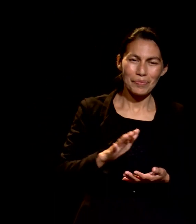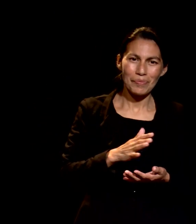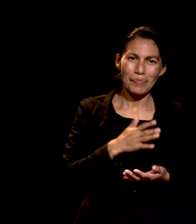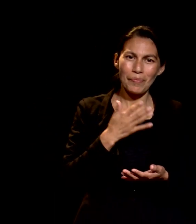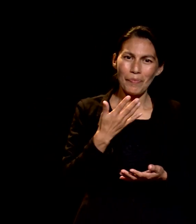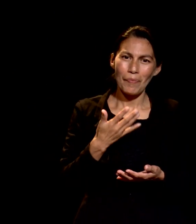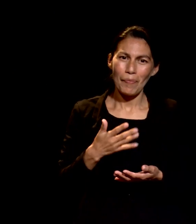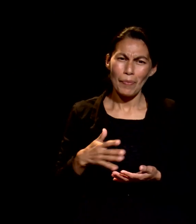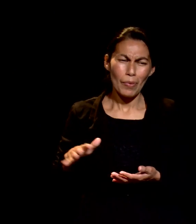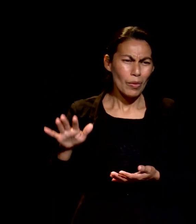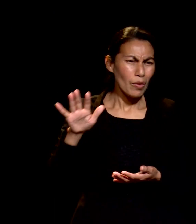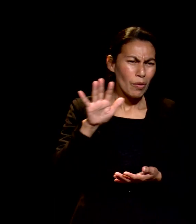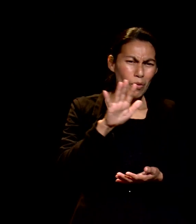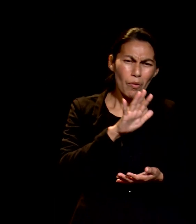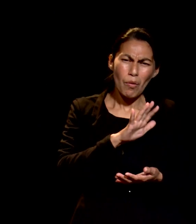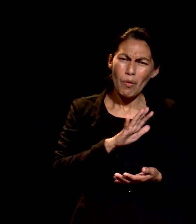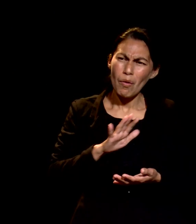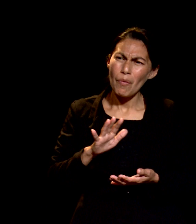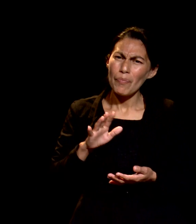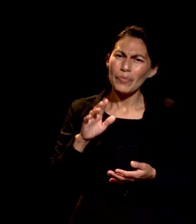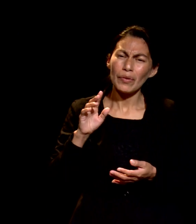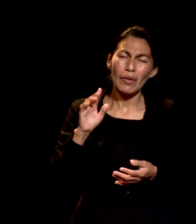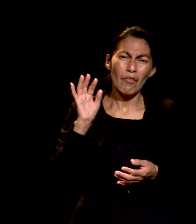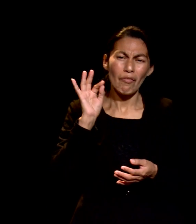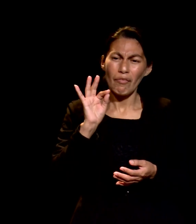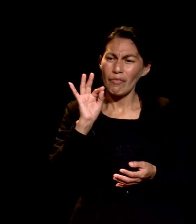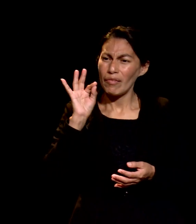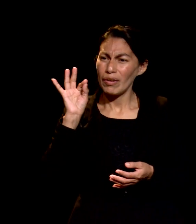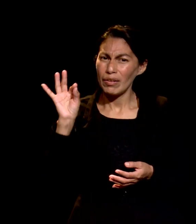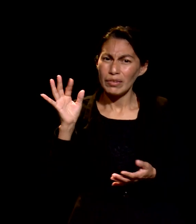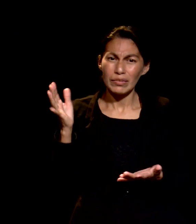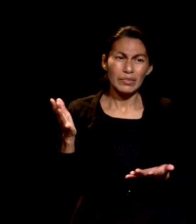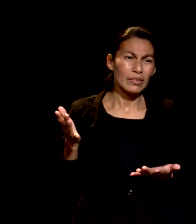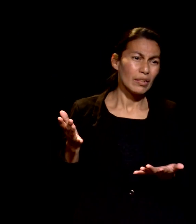Todo tiene su tiempo tiempo